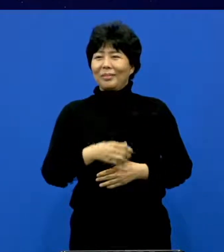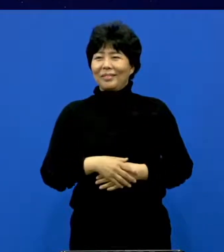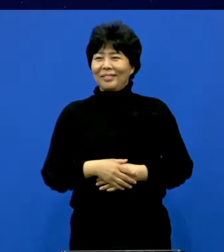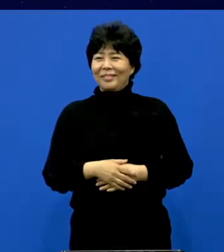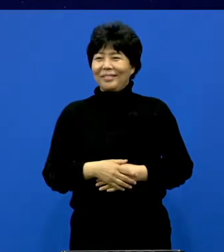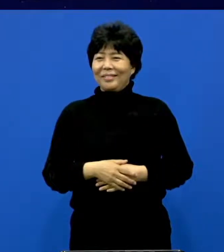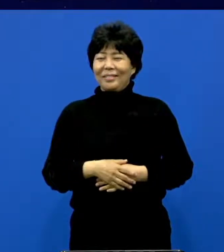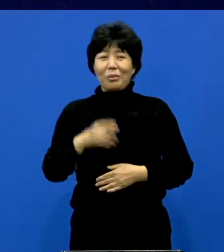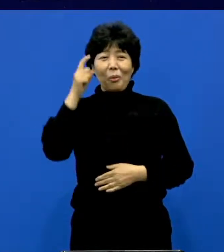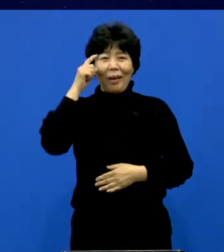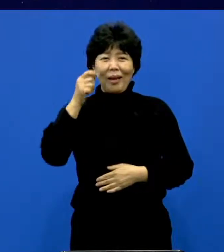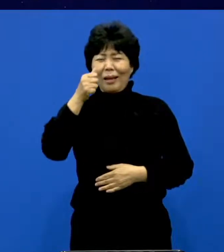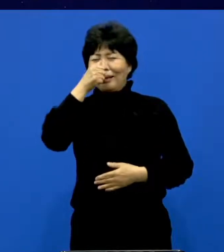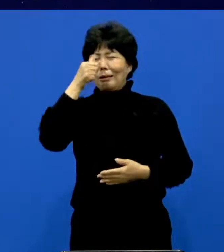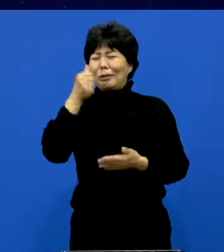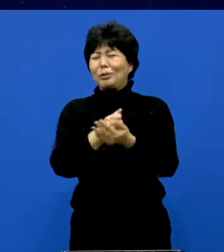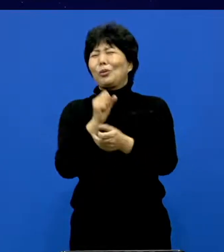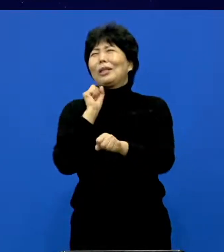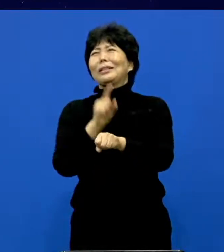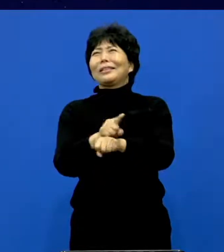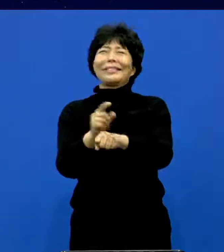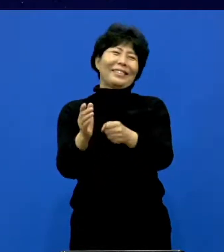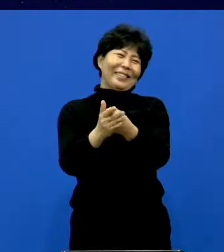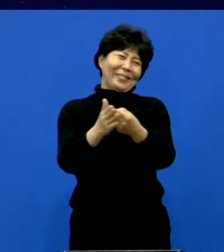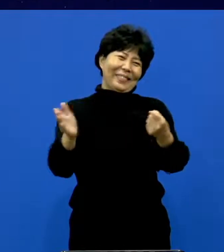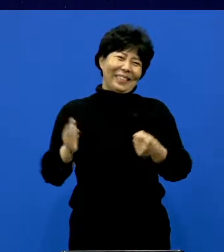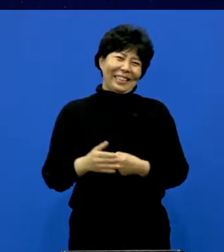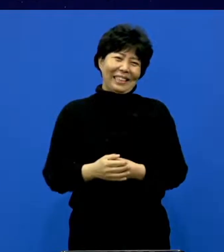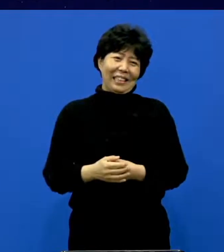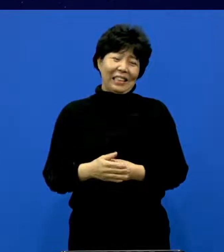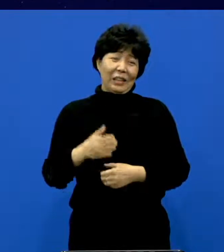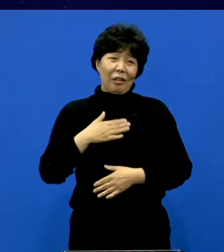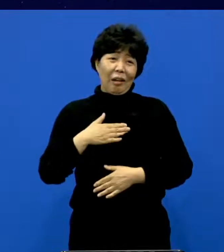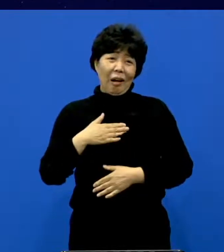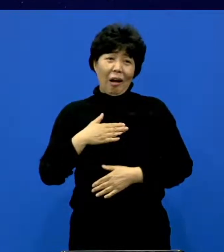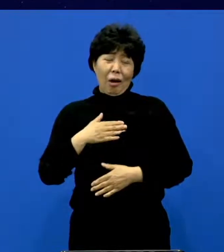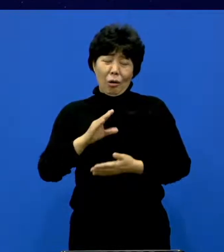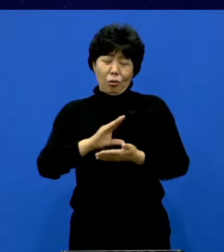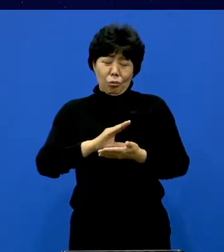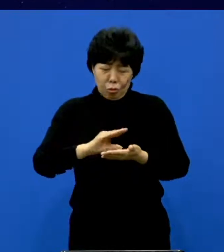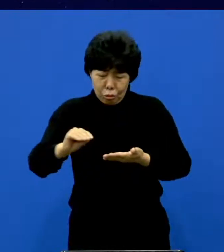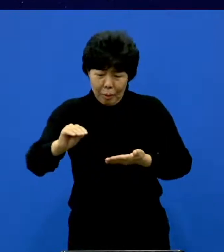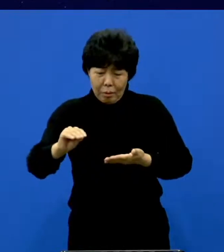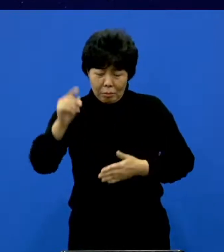이게 죄성에서 나오는 거예요. 죄성에서 나오는 거예요. 아니, 가려고 했는데